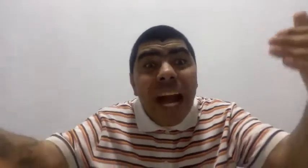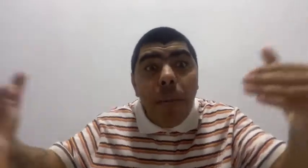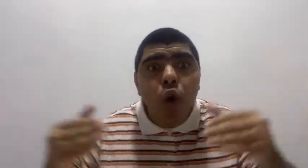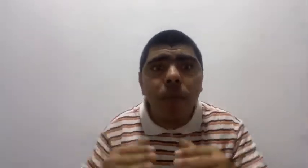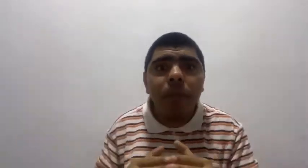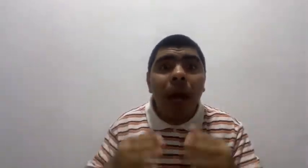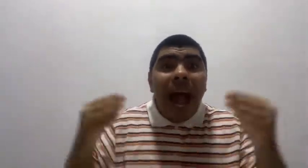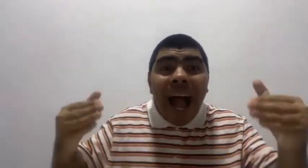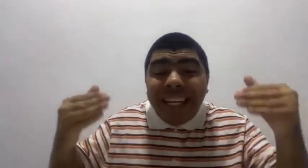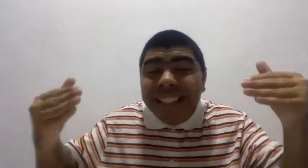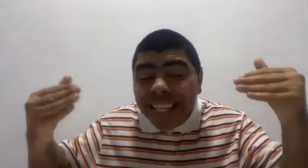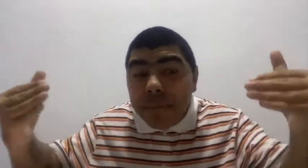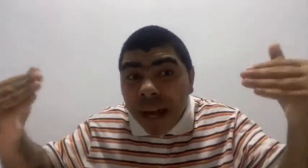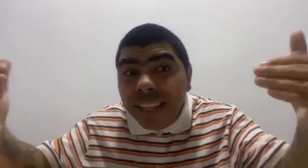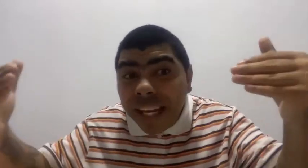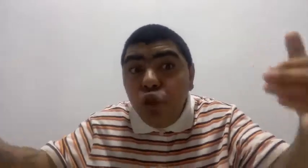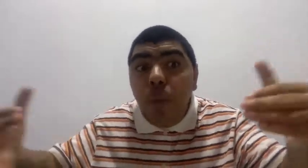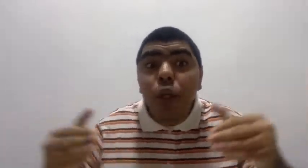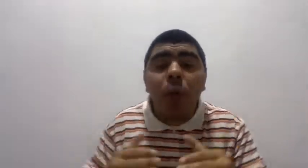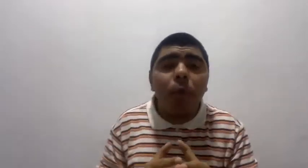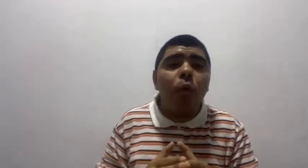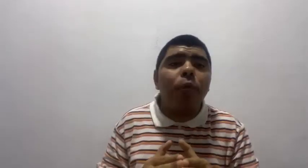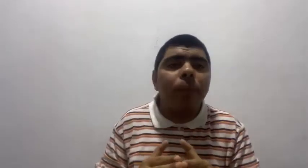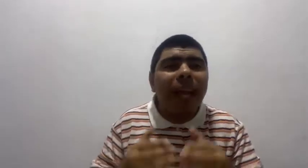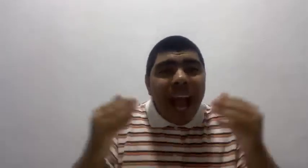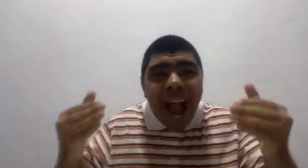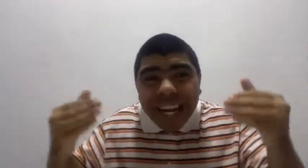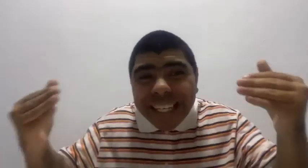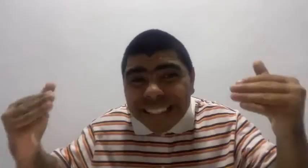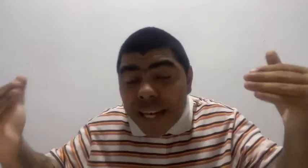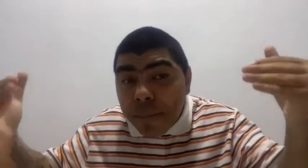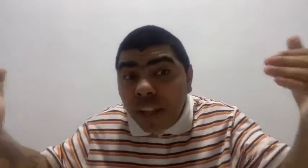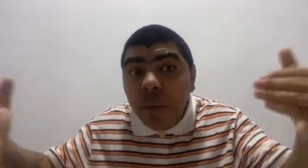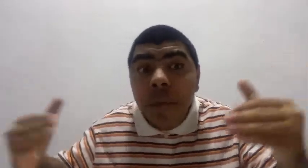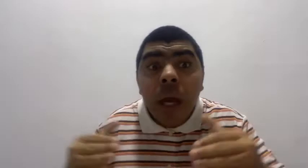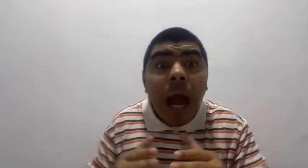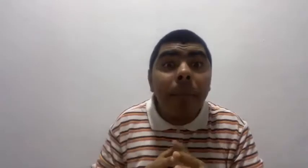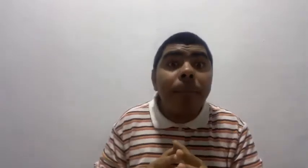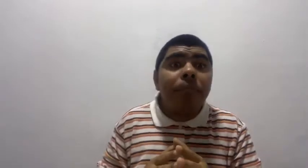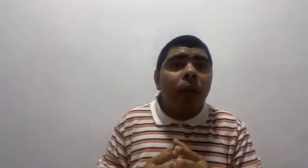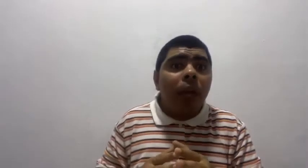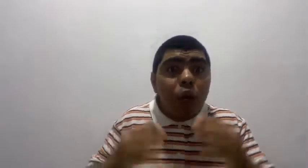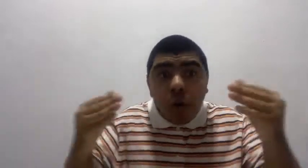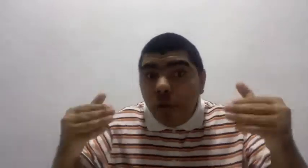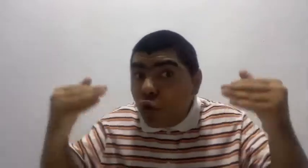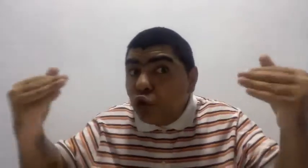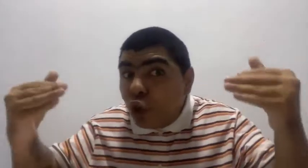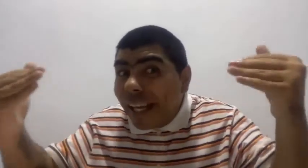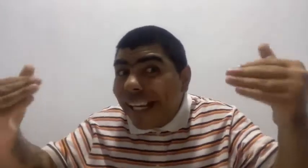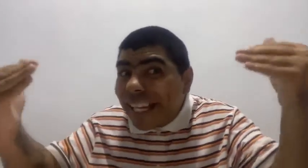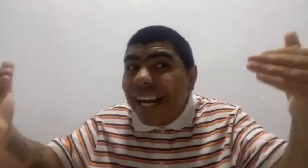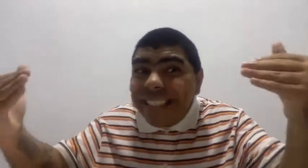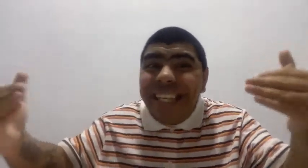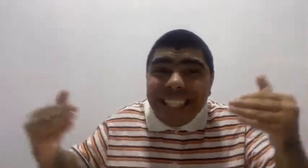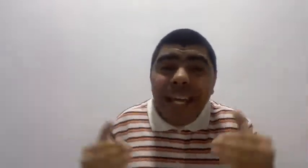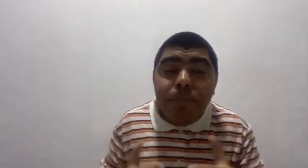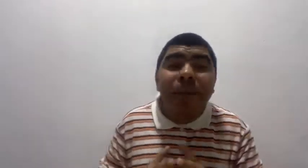amor. A crecer más en dominio propio. A crecer más, amén, en los frutos y en el carácter del